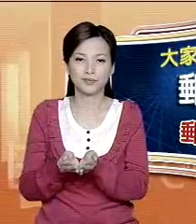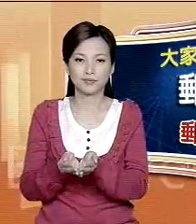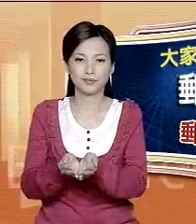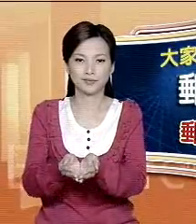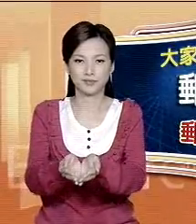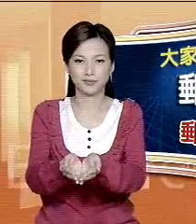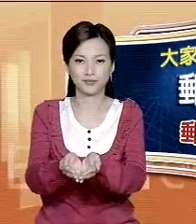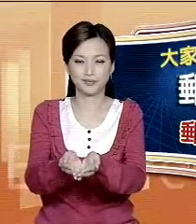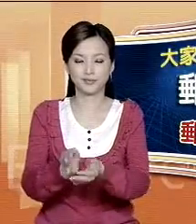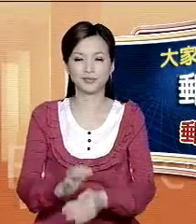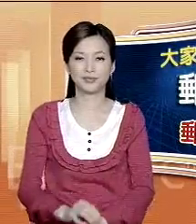轮。